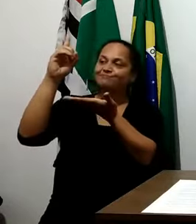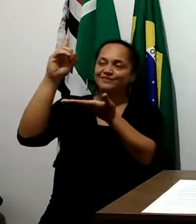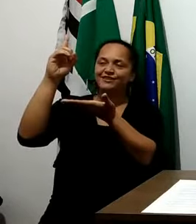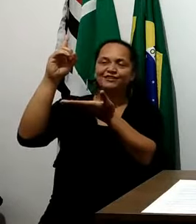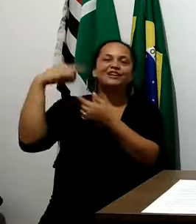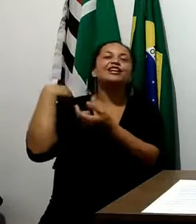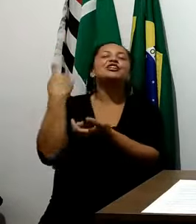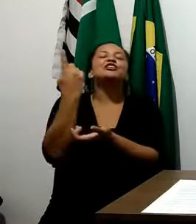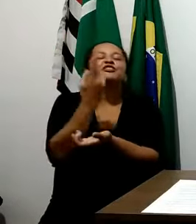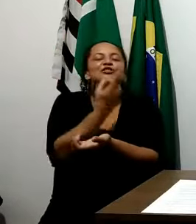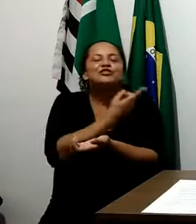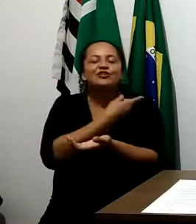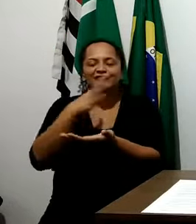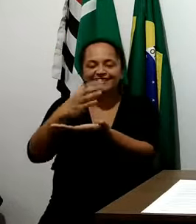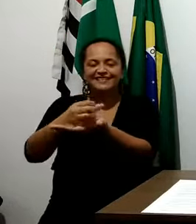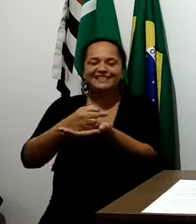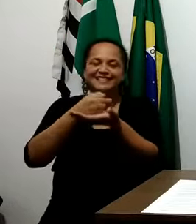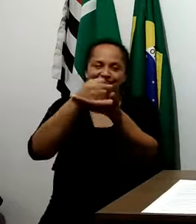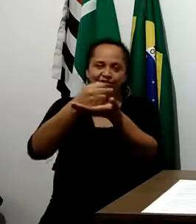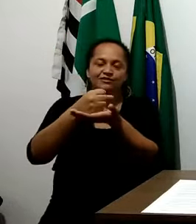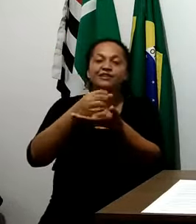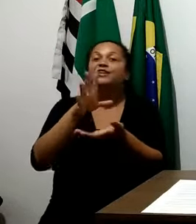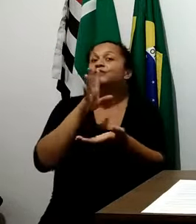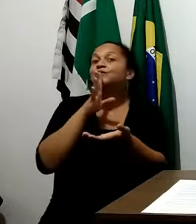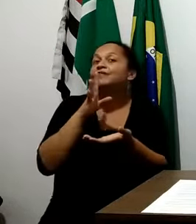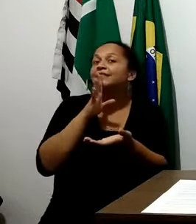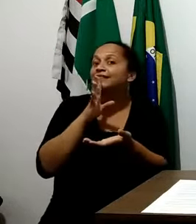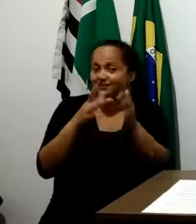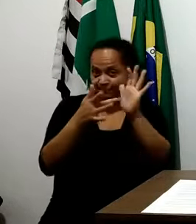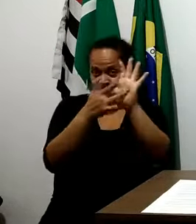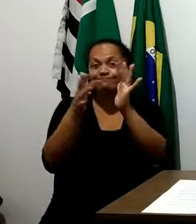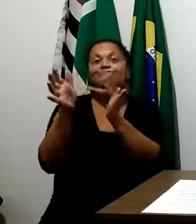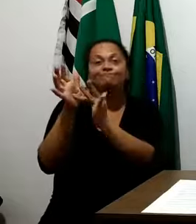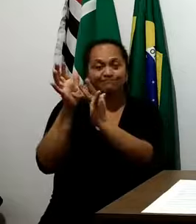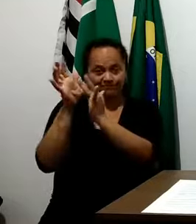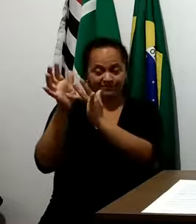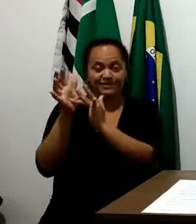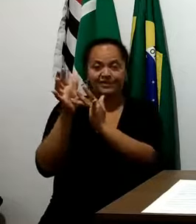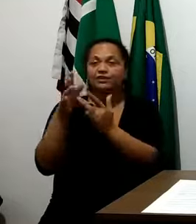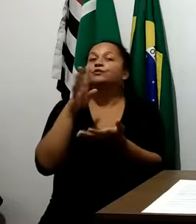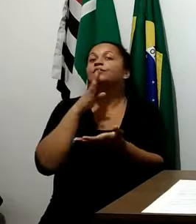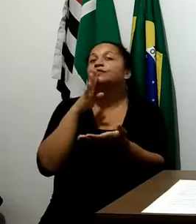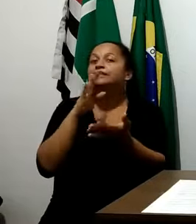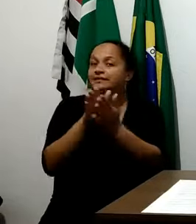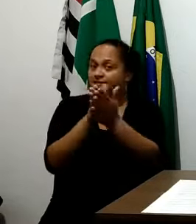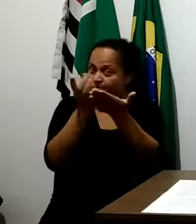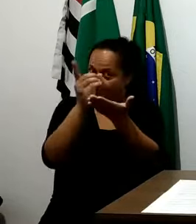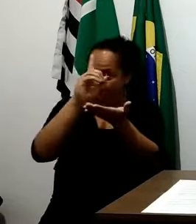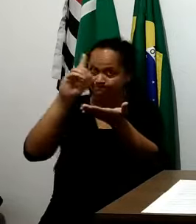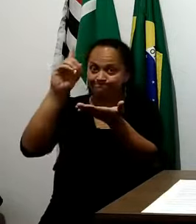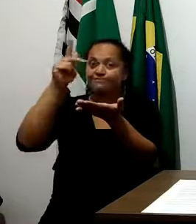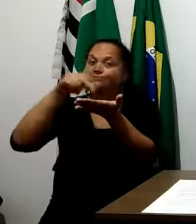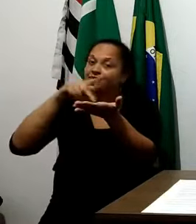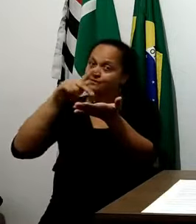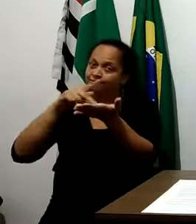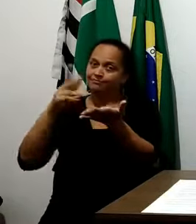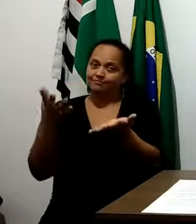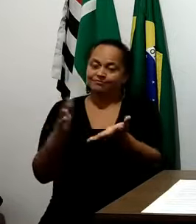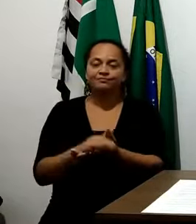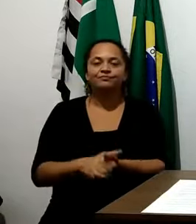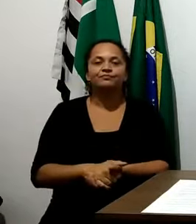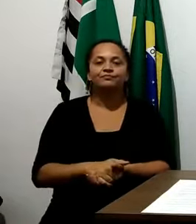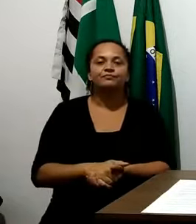ao pleno conhecimento do Senhor, ao pleno conhecimento da verdade. Amém? Então chegamos a